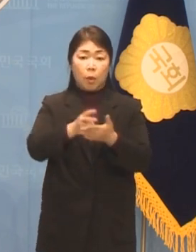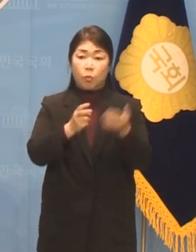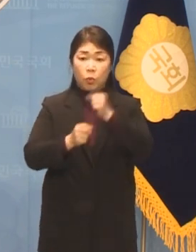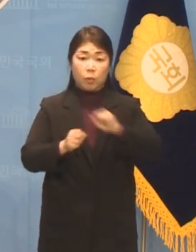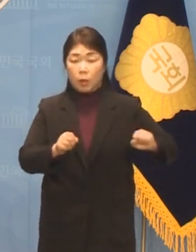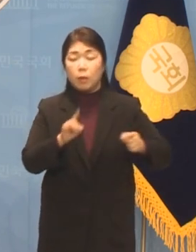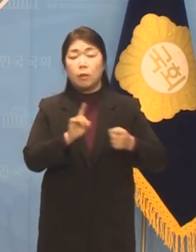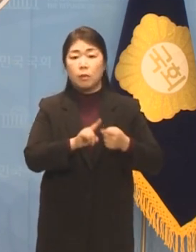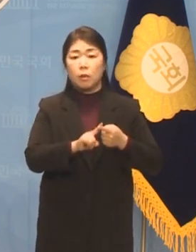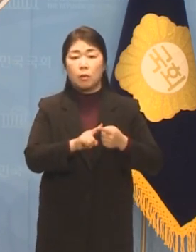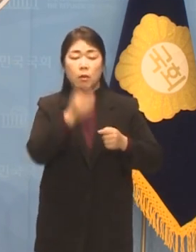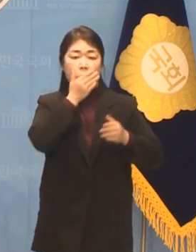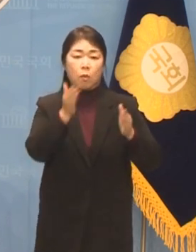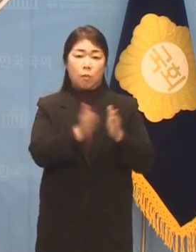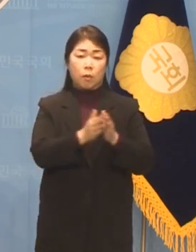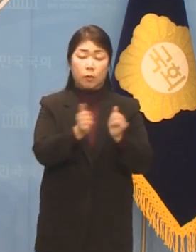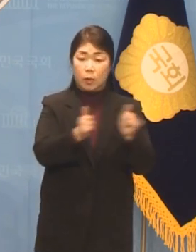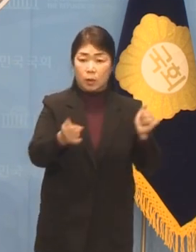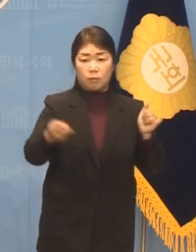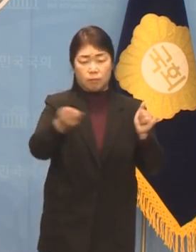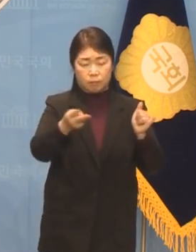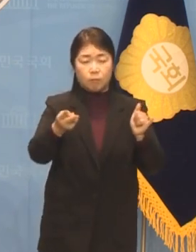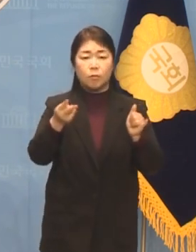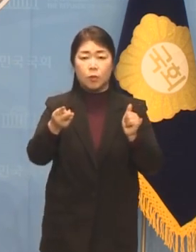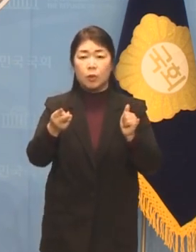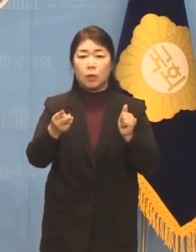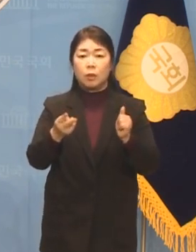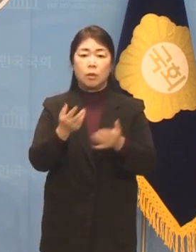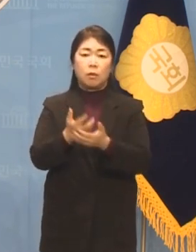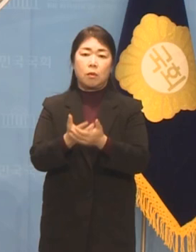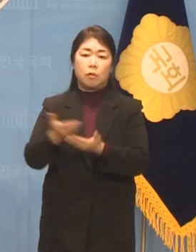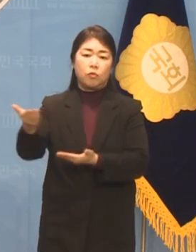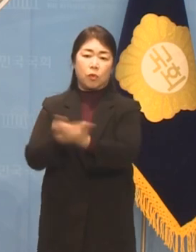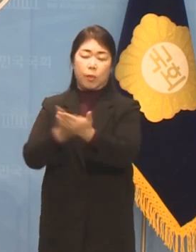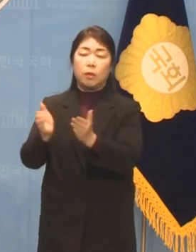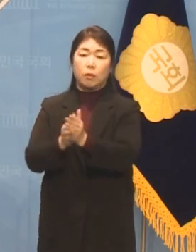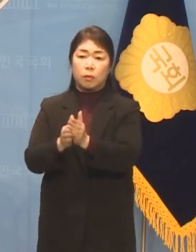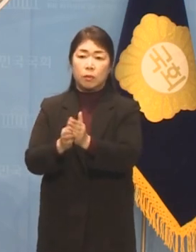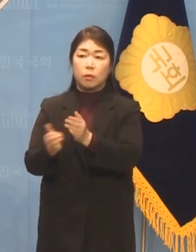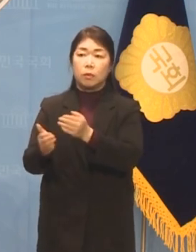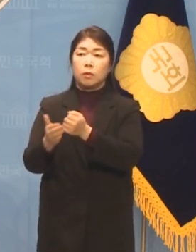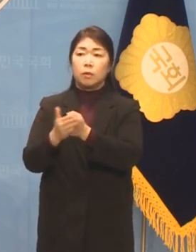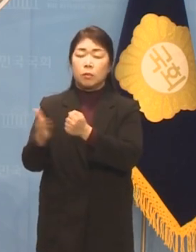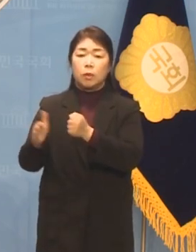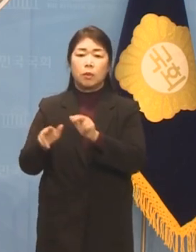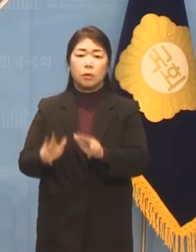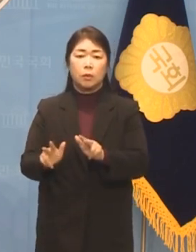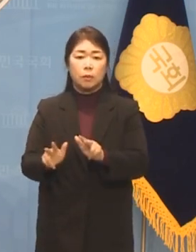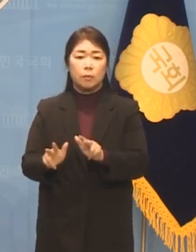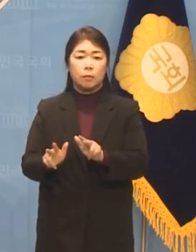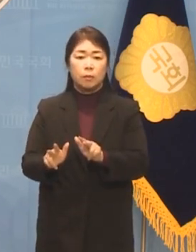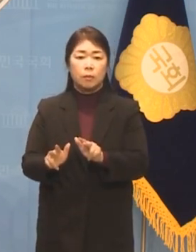대해서는 공범자들끼리 서류를 주고 받은 것이라 아직 실행에